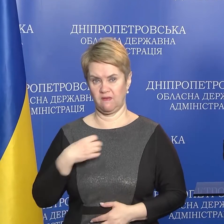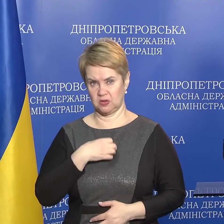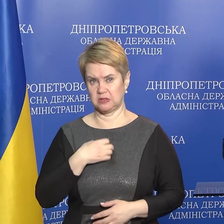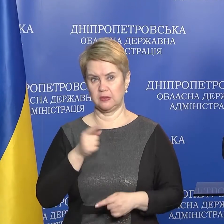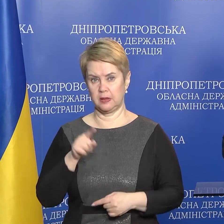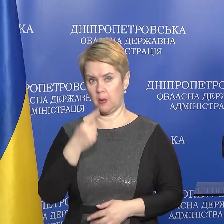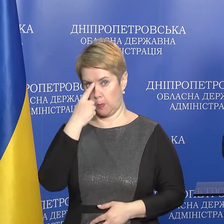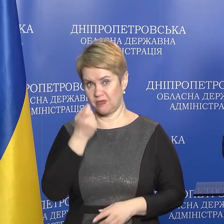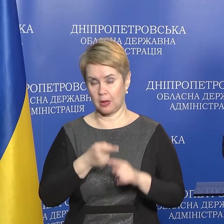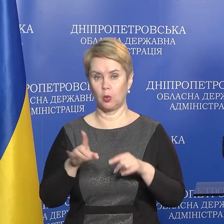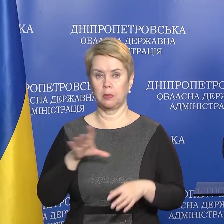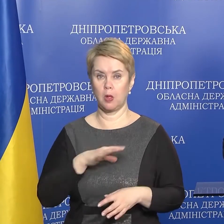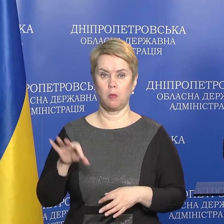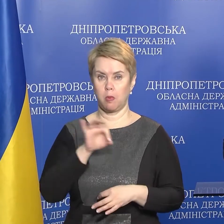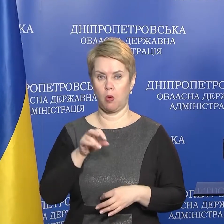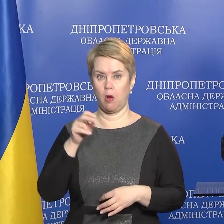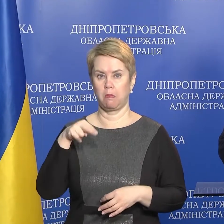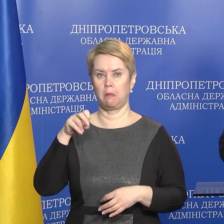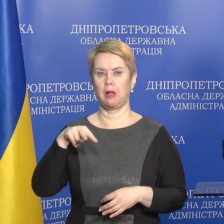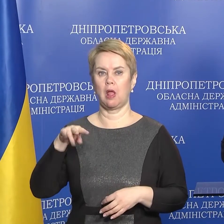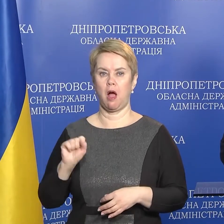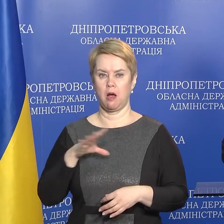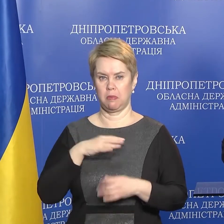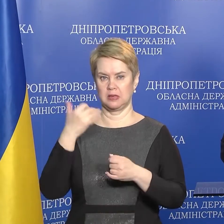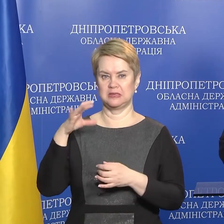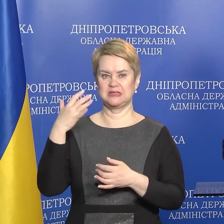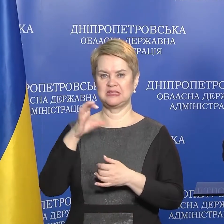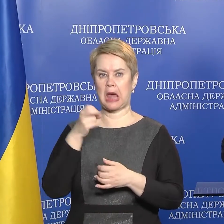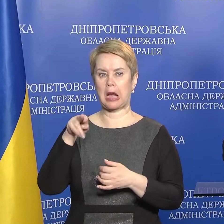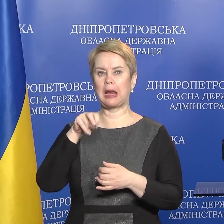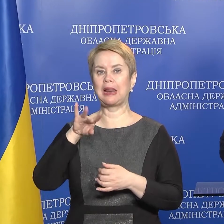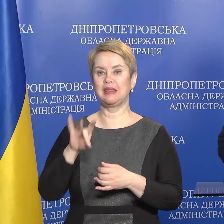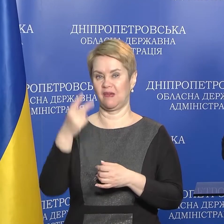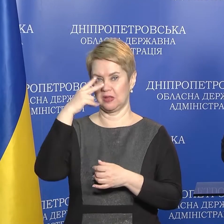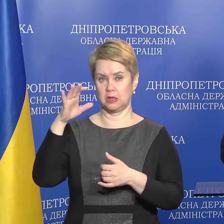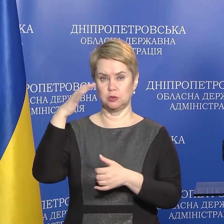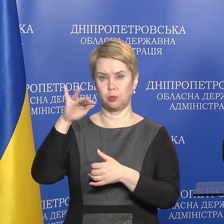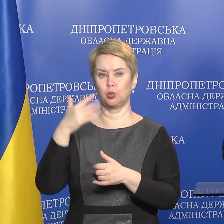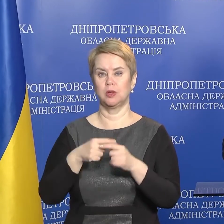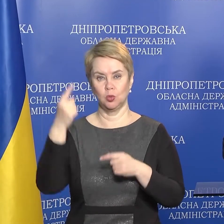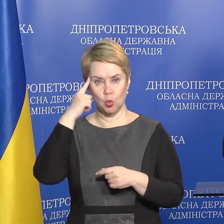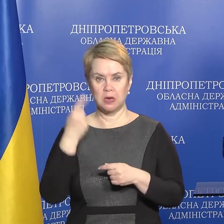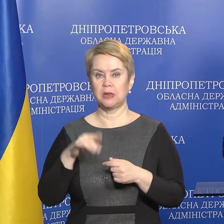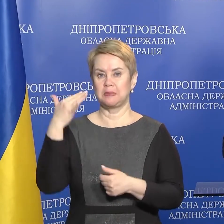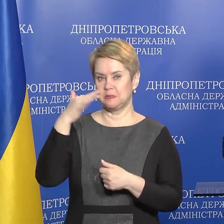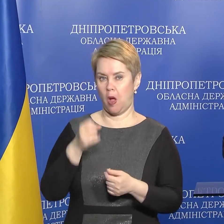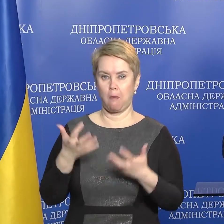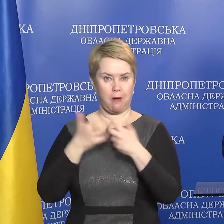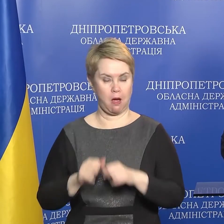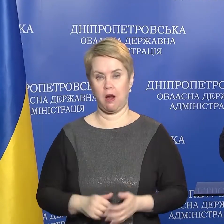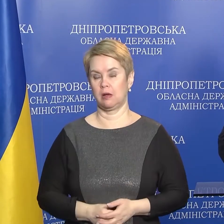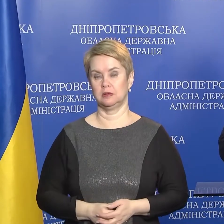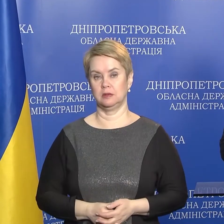основному ті повідомлення, які були про БПЛА, це були супутники Starlink, які люди бачили і їх приймали за безпілотні літальні